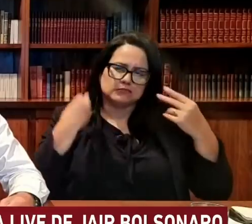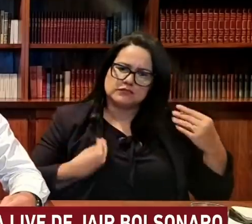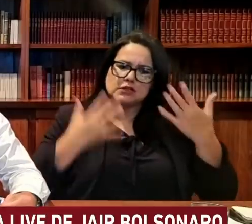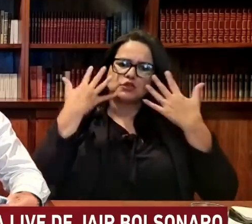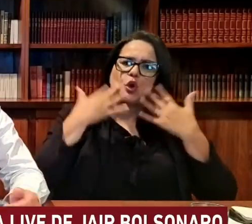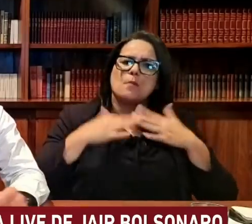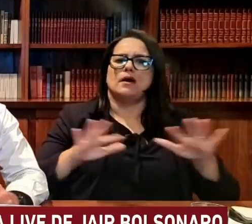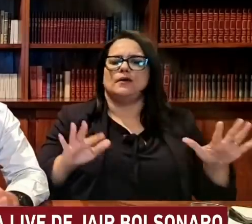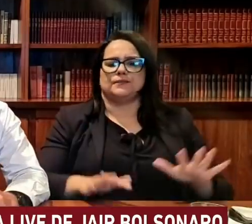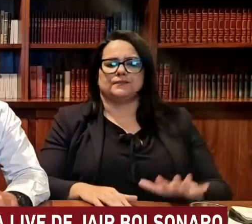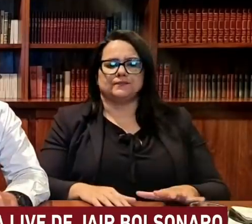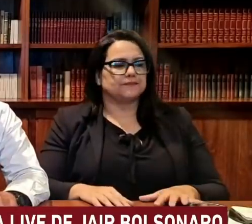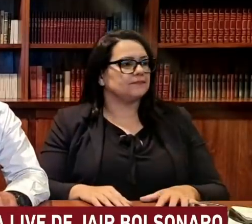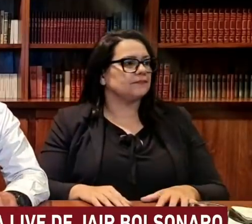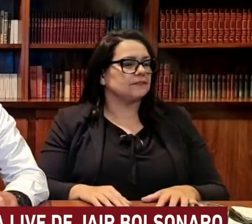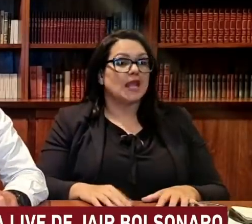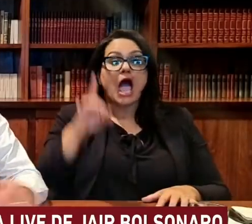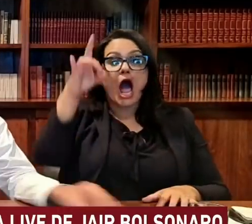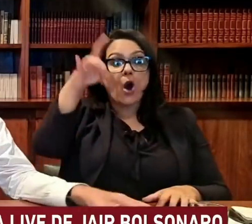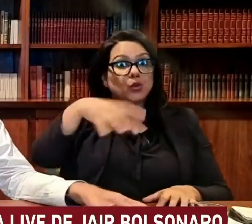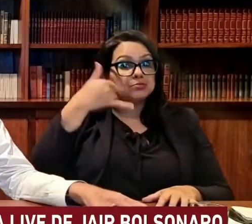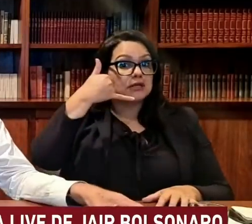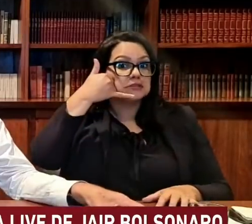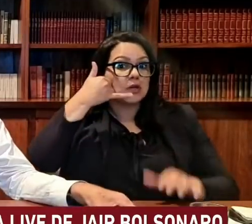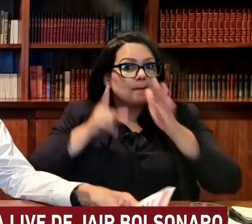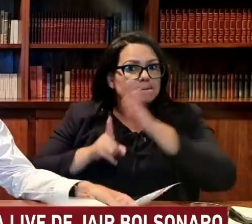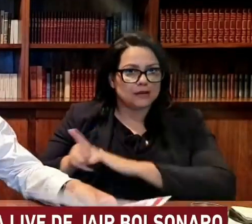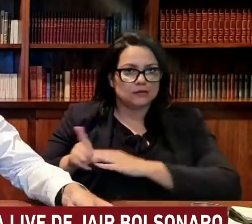região. Mais alguma coisa, Ciro? A última aí.